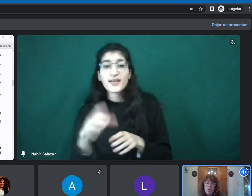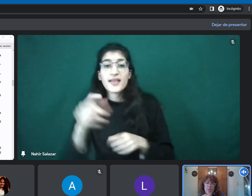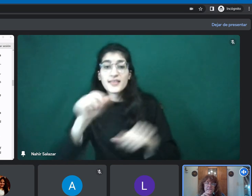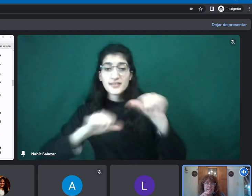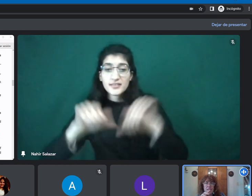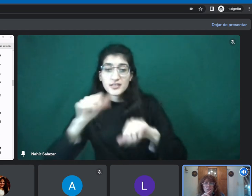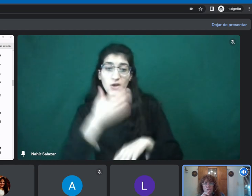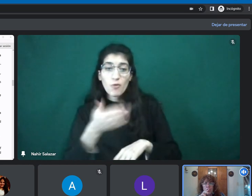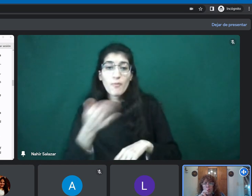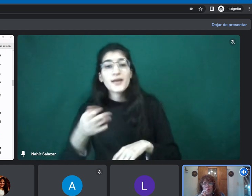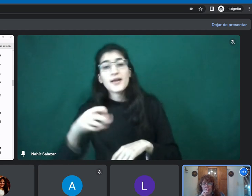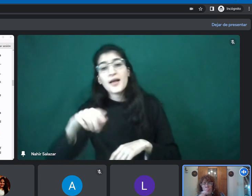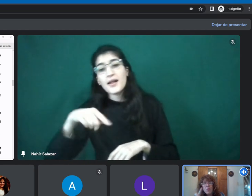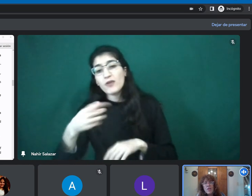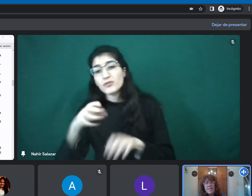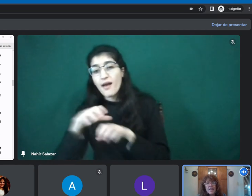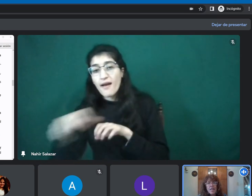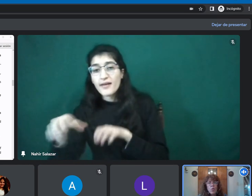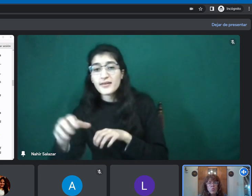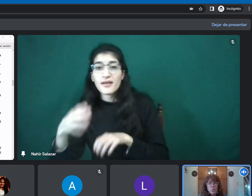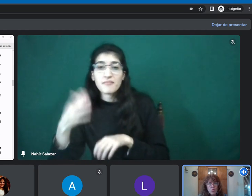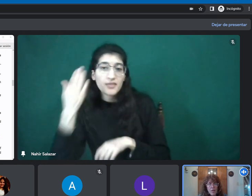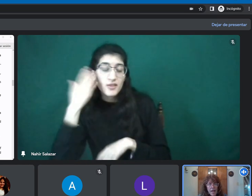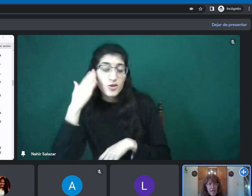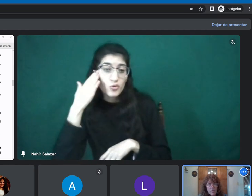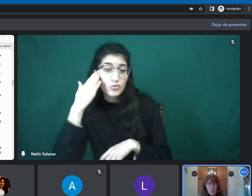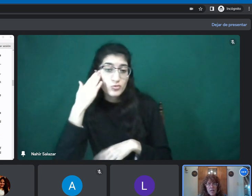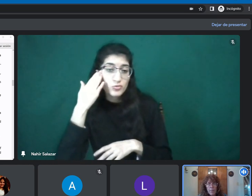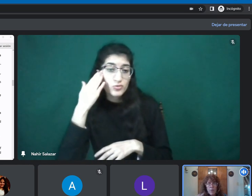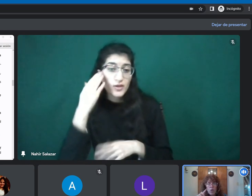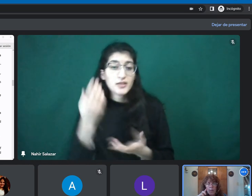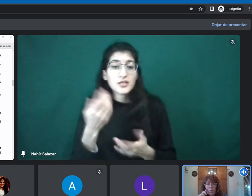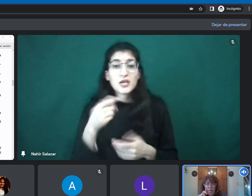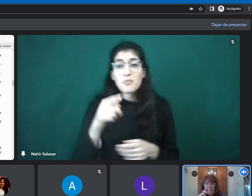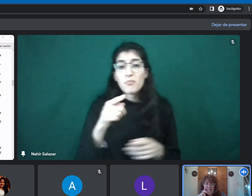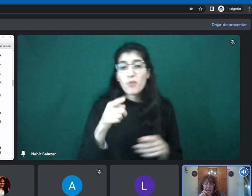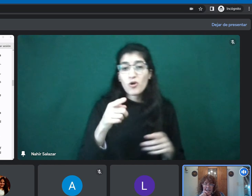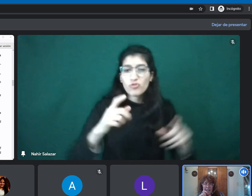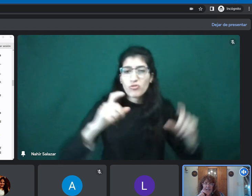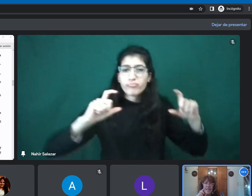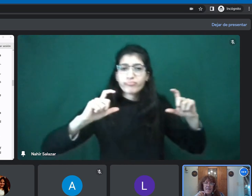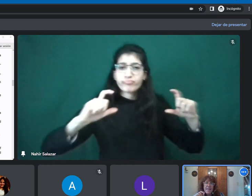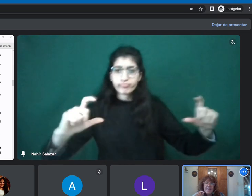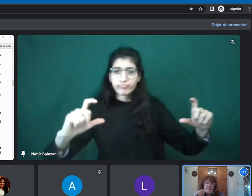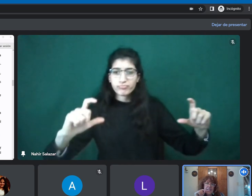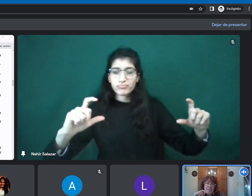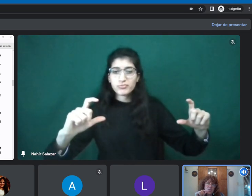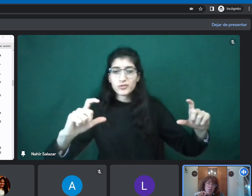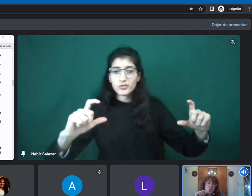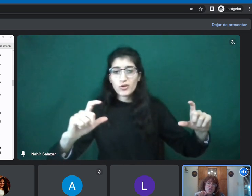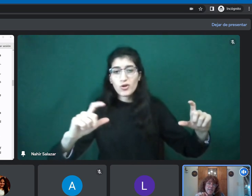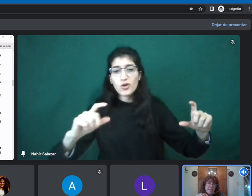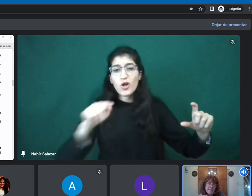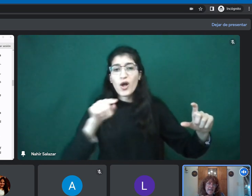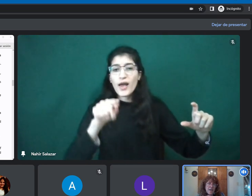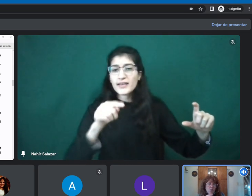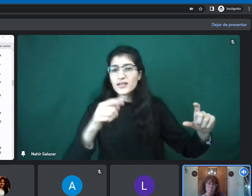encerrás todo, lo que no podría estar es cultura. O sea, lo que puede ser es que sea solo ciencias, como lo dijo,